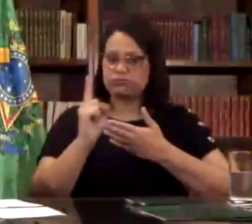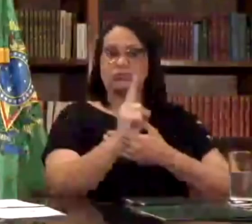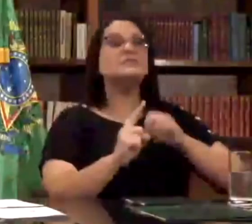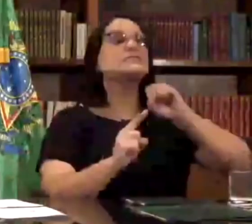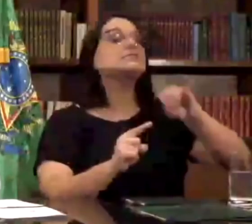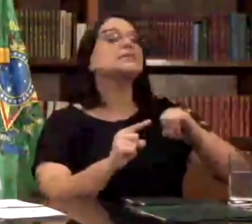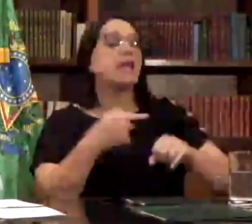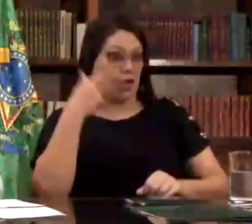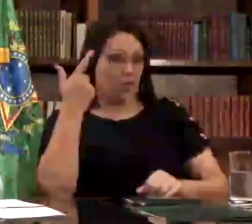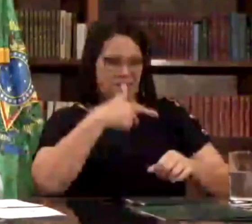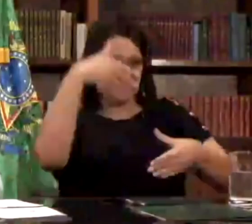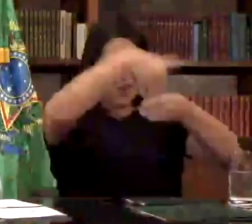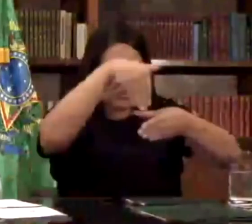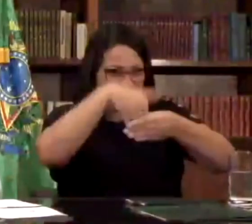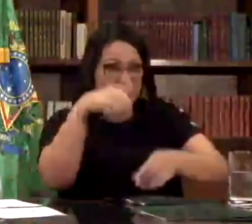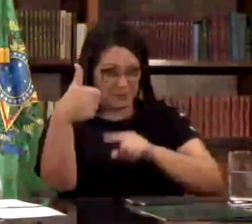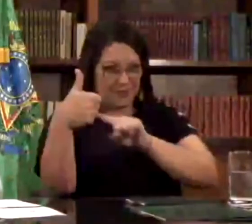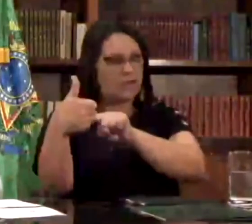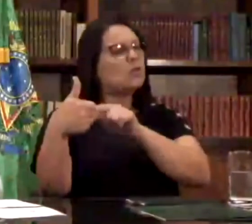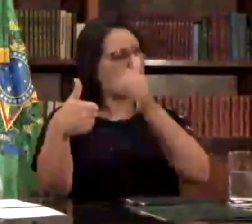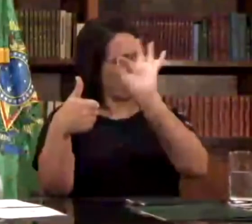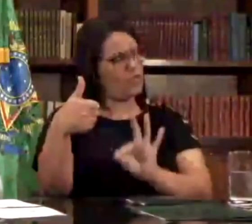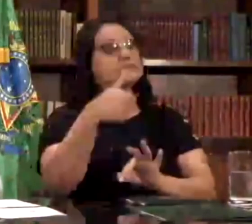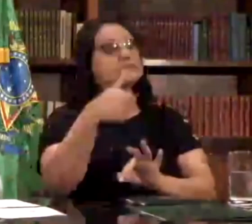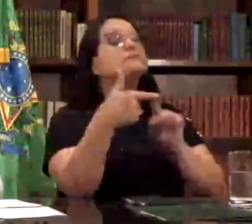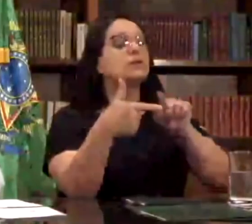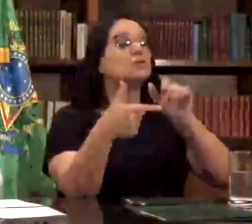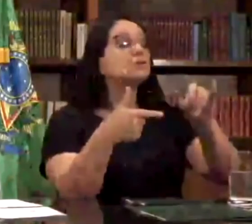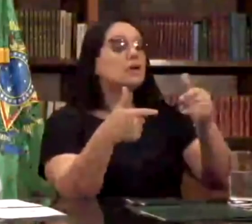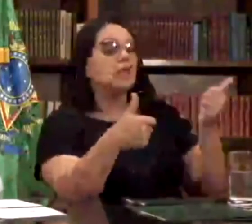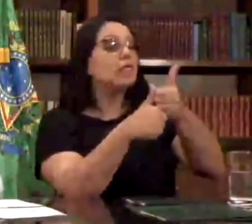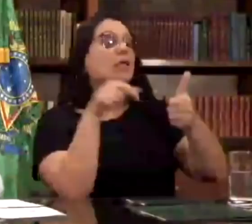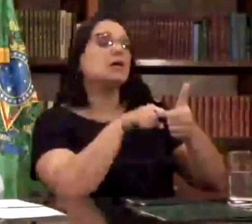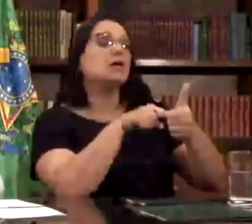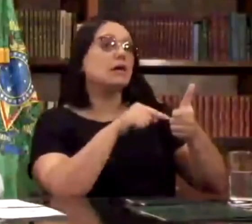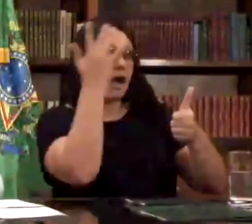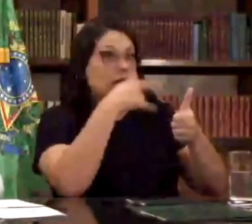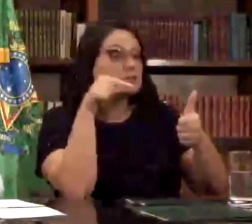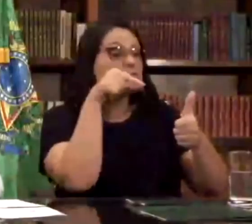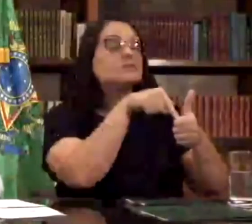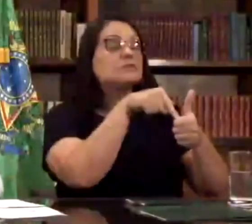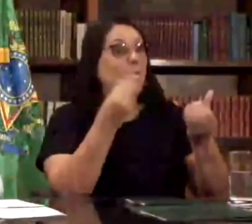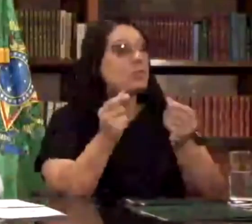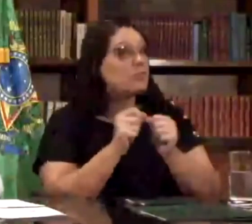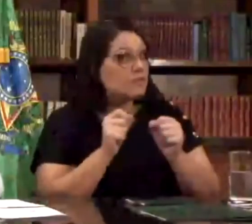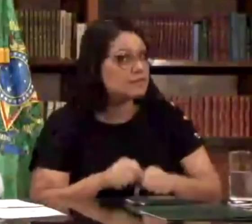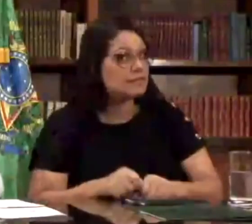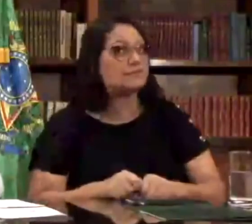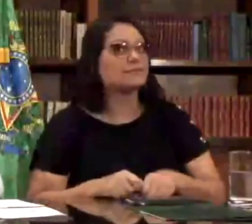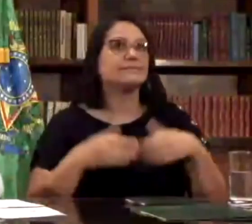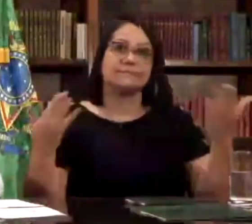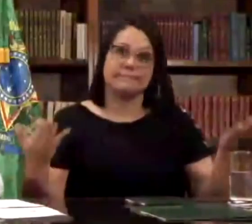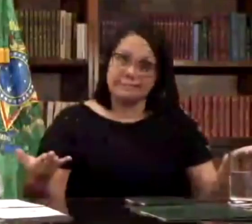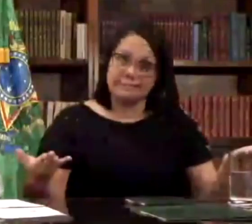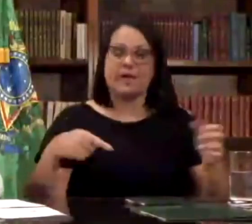segundo lugar, no meu lugar aqui. Tá? Então, isso é uma missão. A questão do impedimento é você ter uma